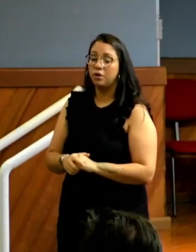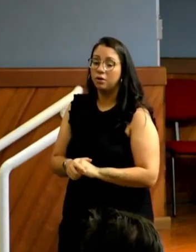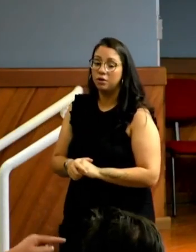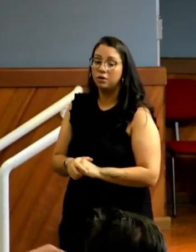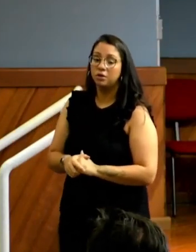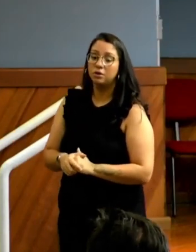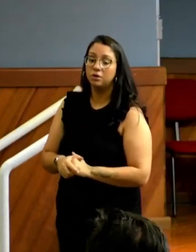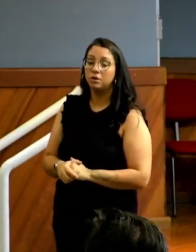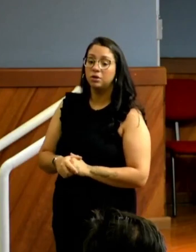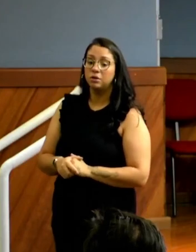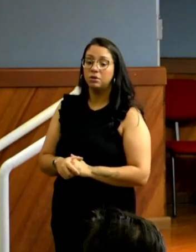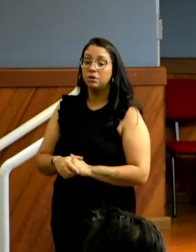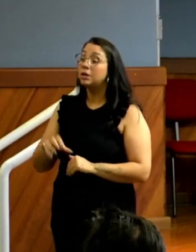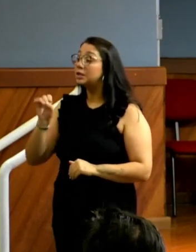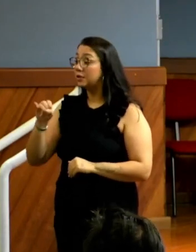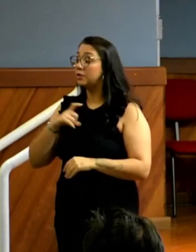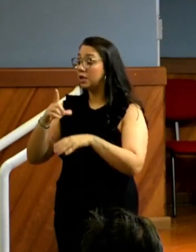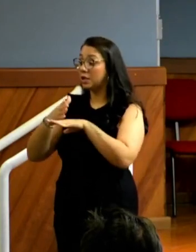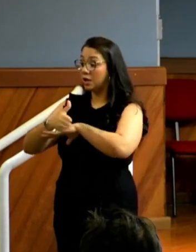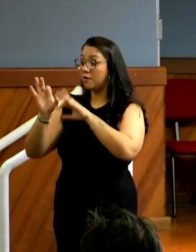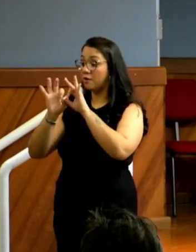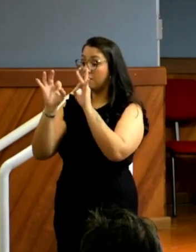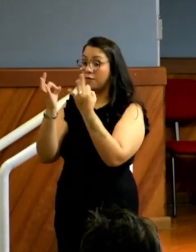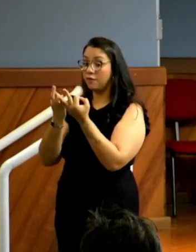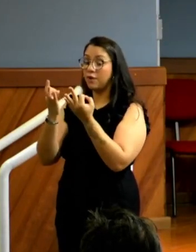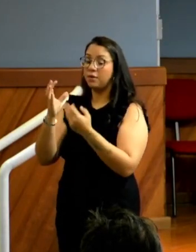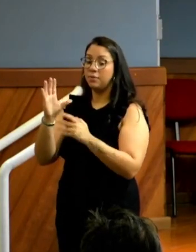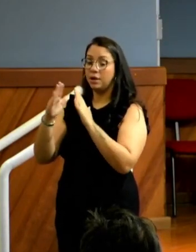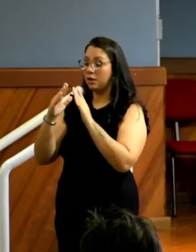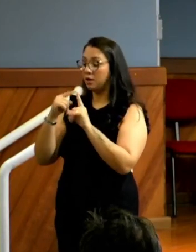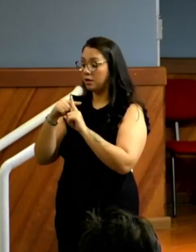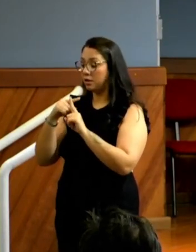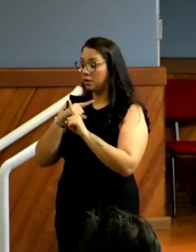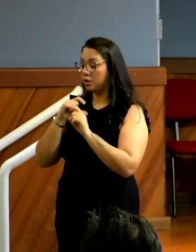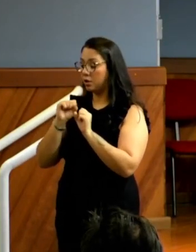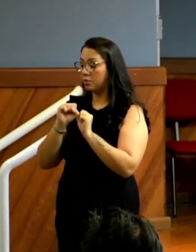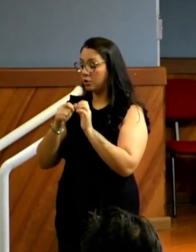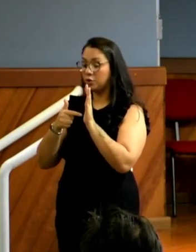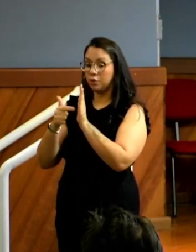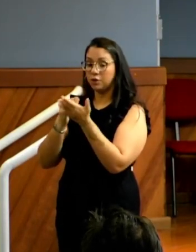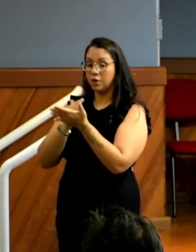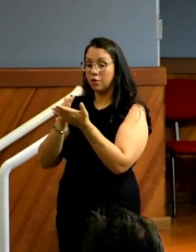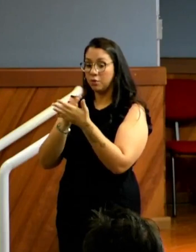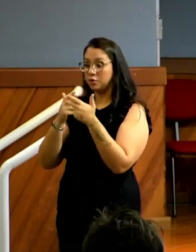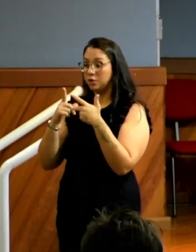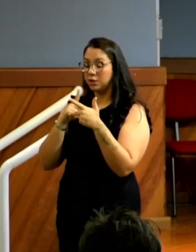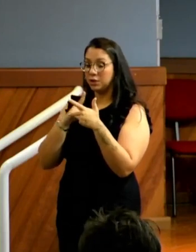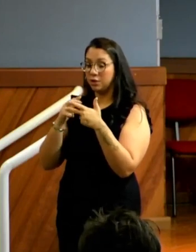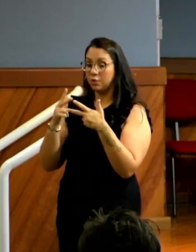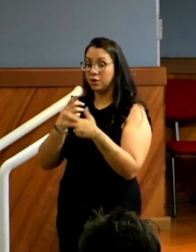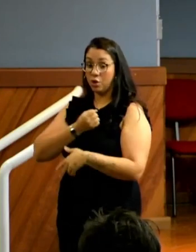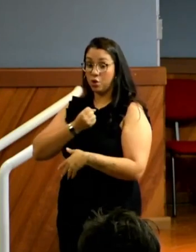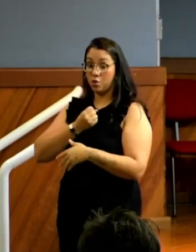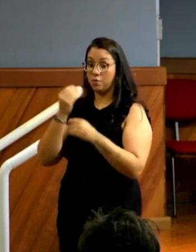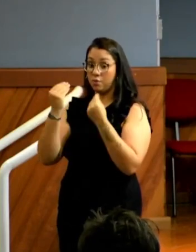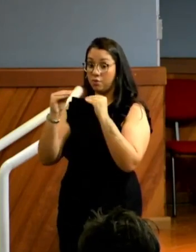Se você entrar no campo de seus hoje, eu posso até te fornecer algum tipo de não porque esses arquivos são numerados, né?